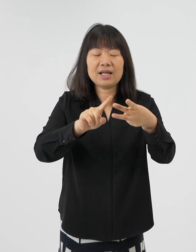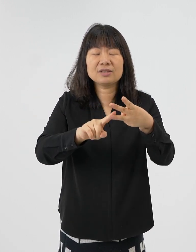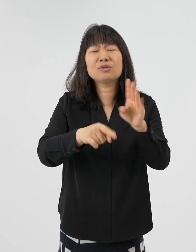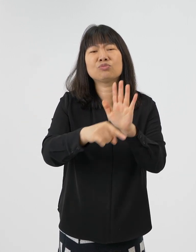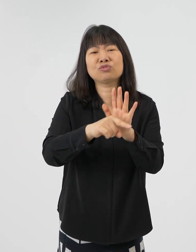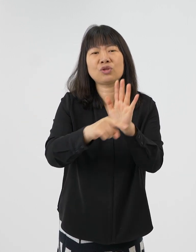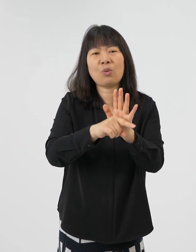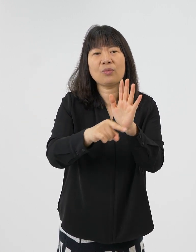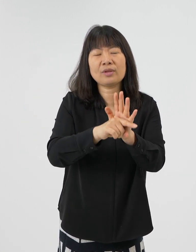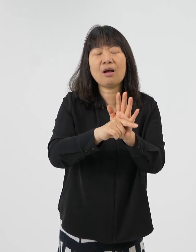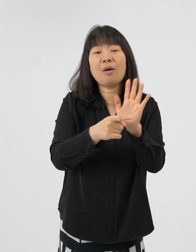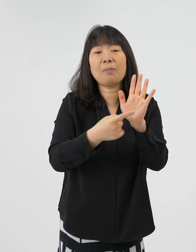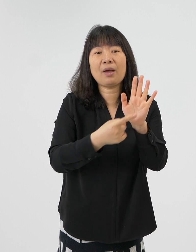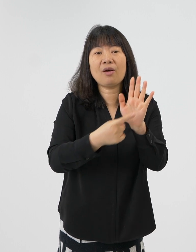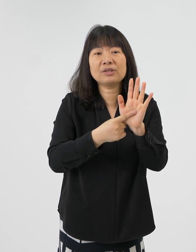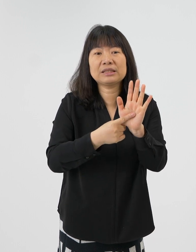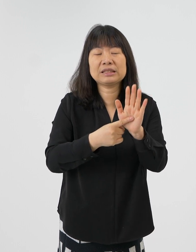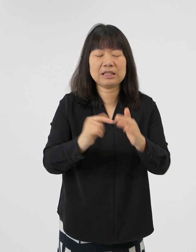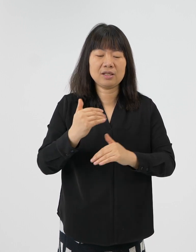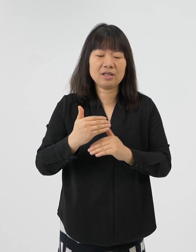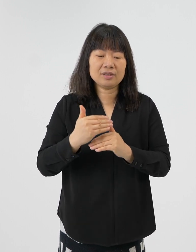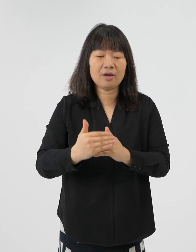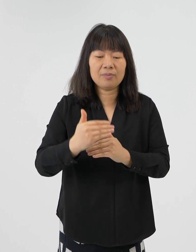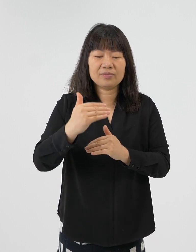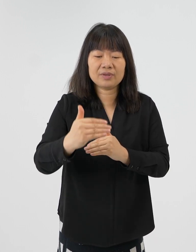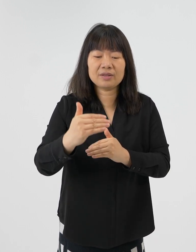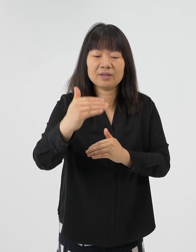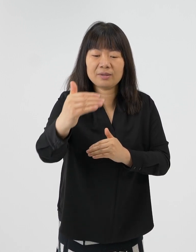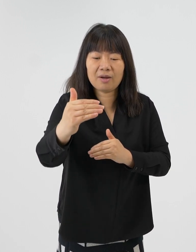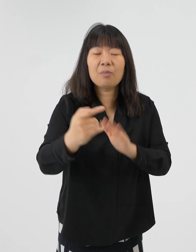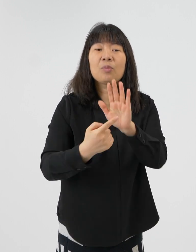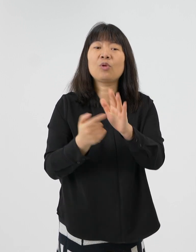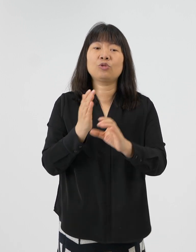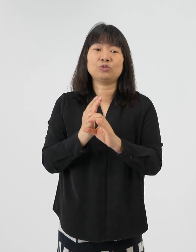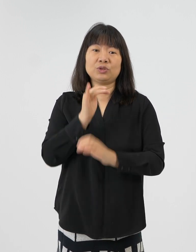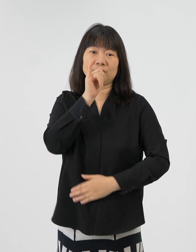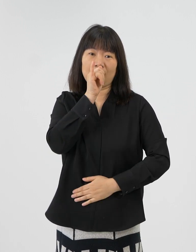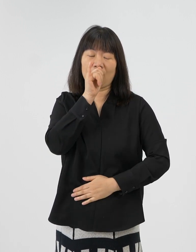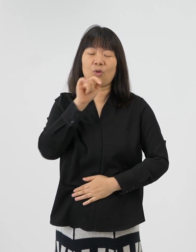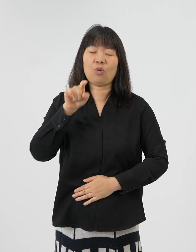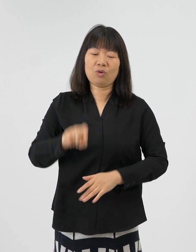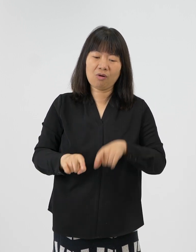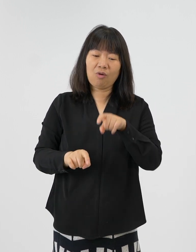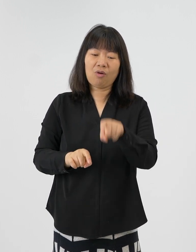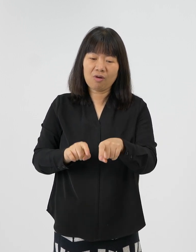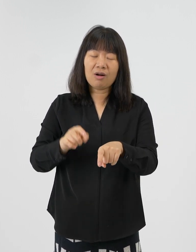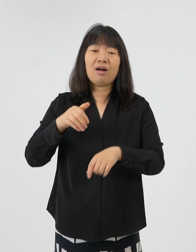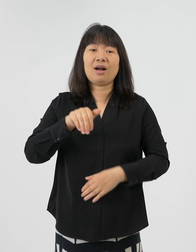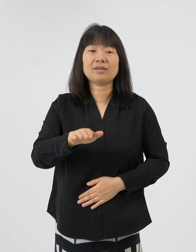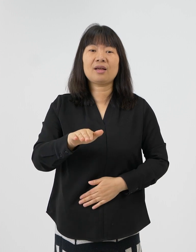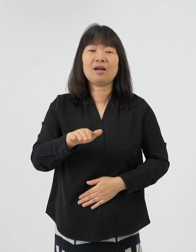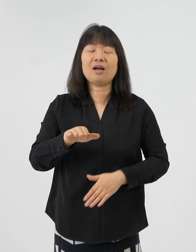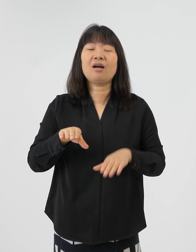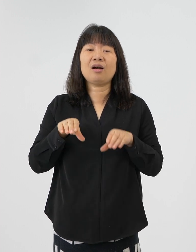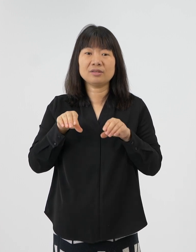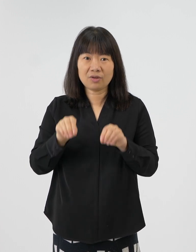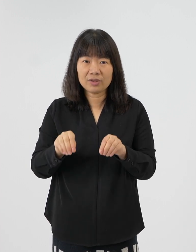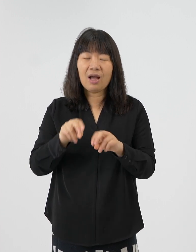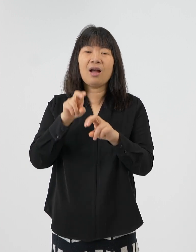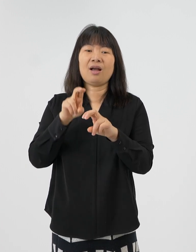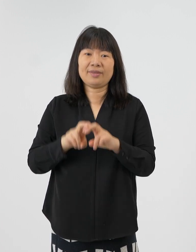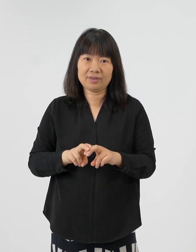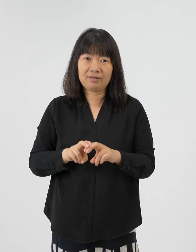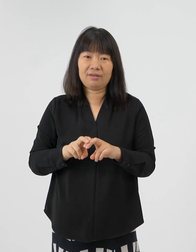표현들이 점진법으로 소개되고 있어요. 어떻게 되죠? 걸어가다, 서다,